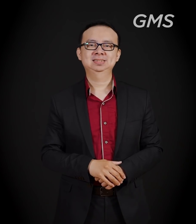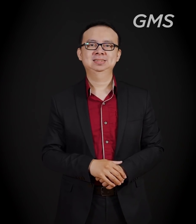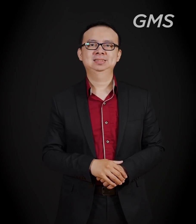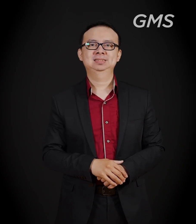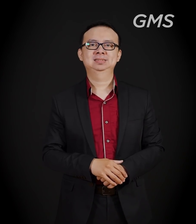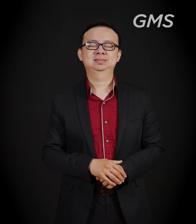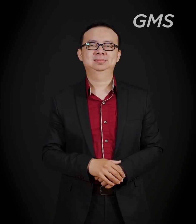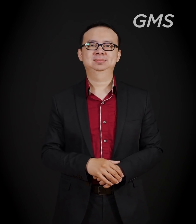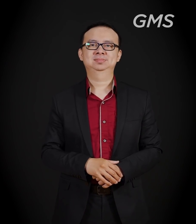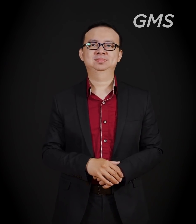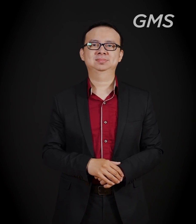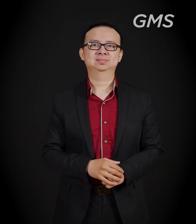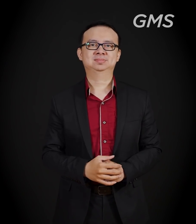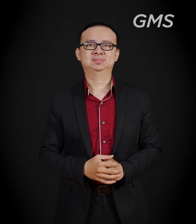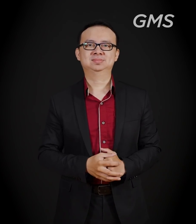Sama-sama.